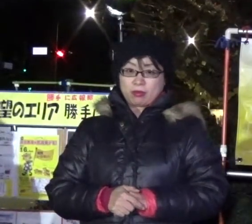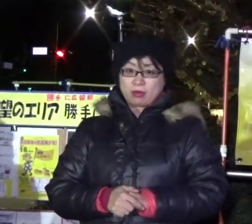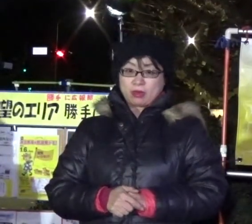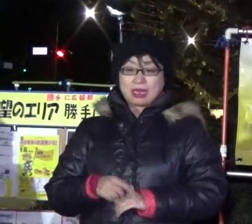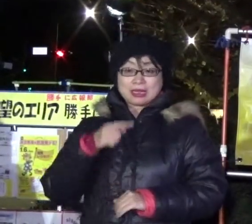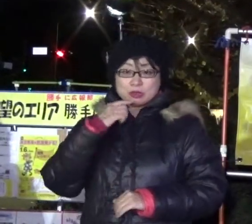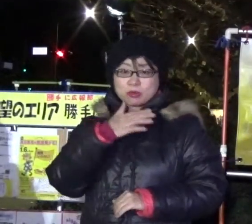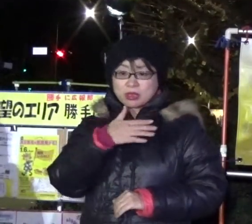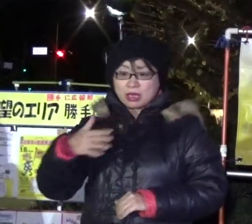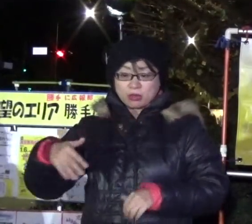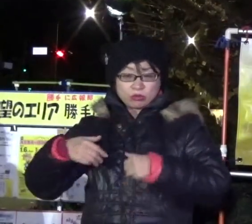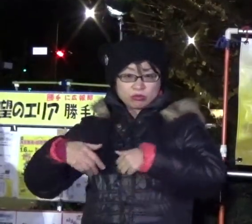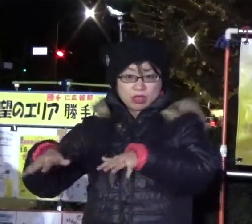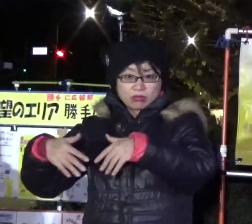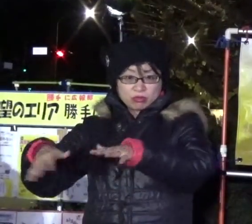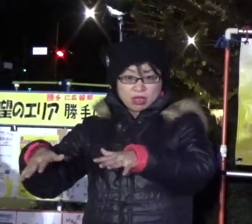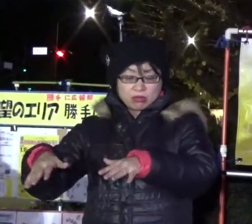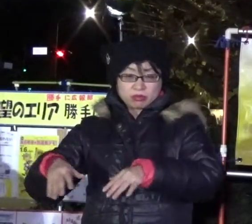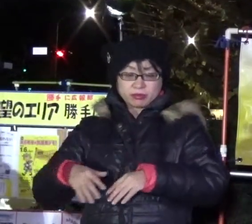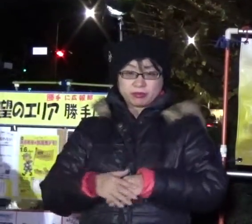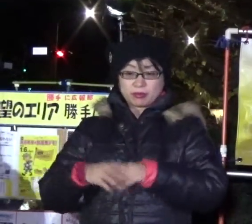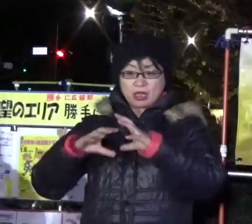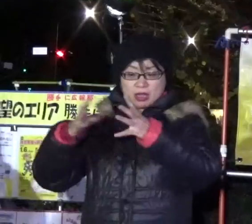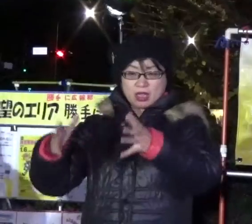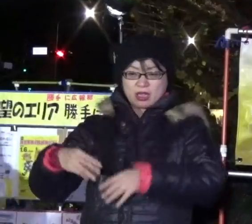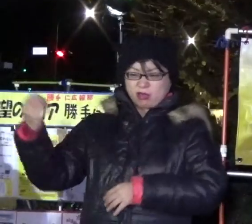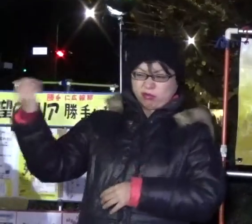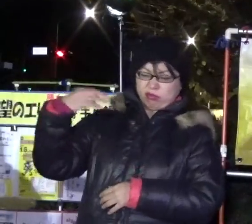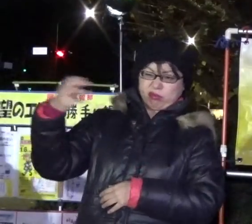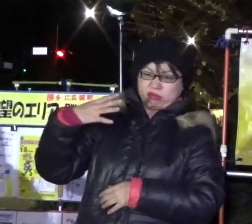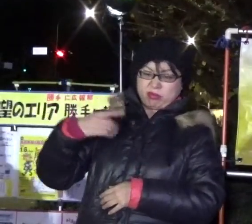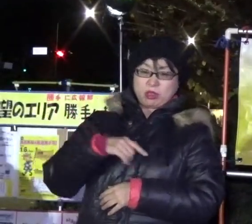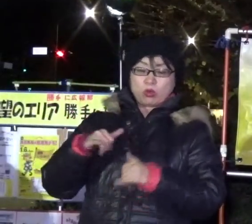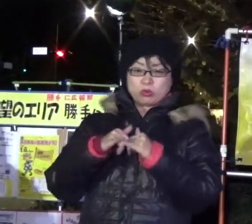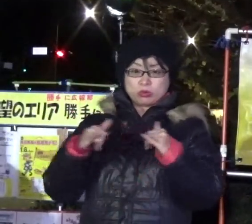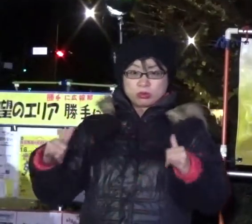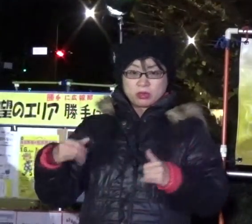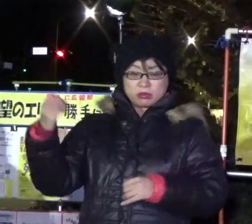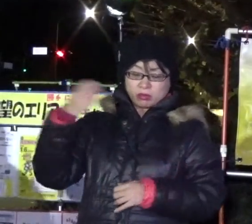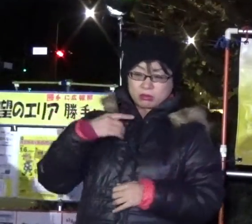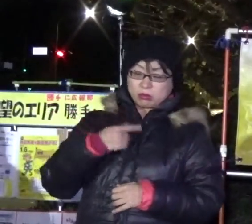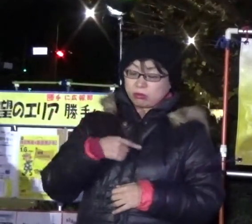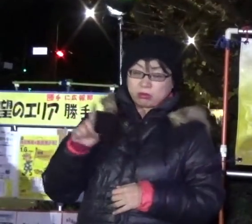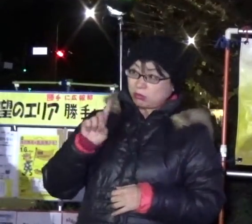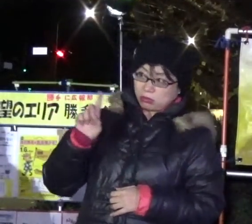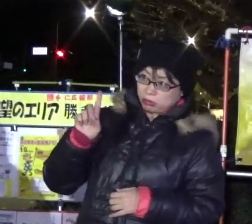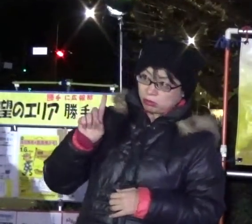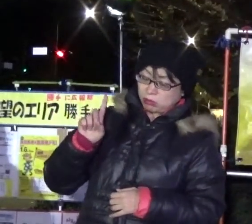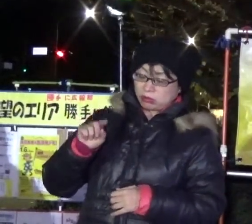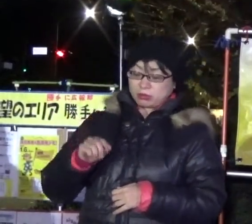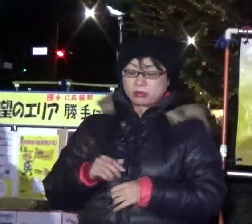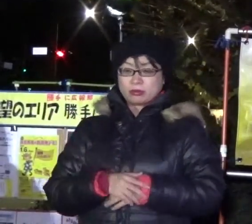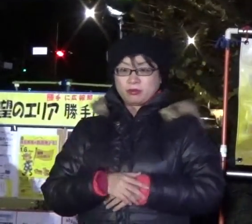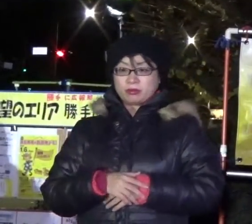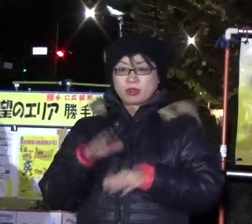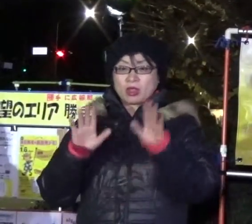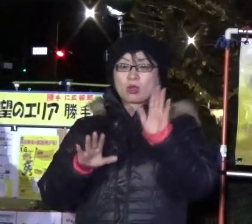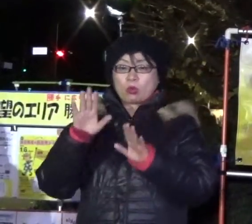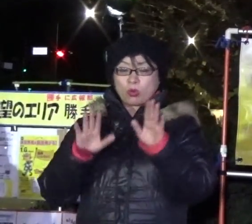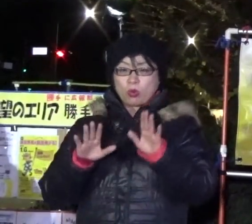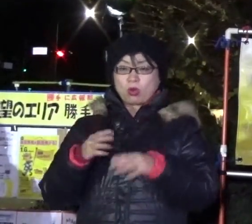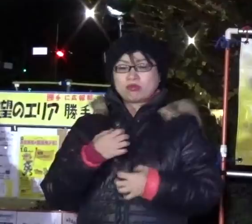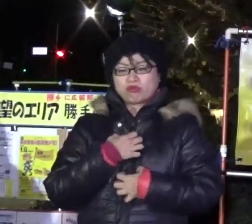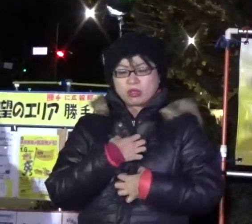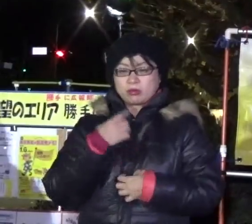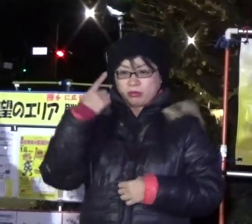洋排水になってですね、世界から叩かれて、日本の国民が何で戦えてるのかわからないという、そういう状況なのが一番怖